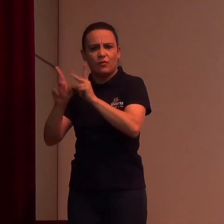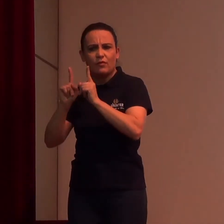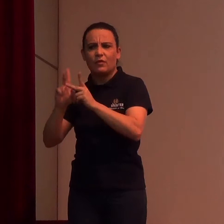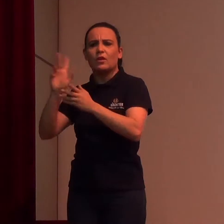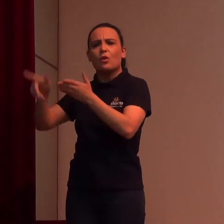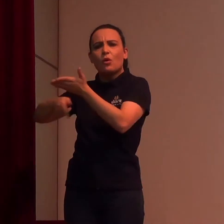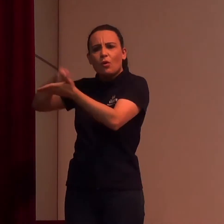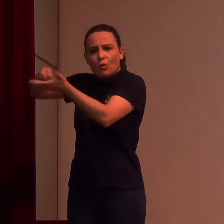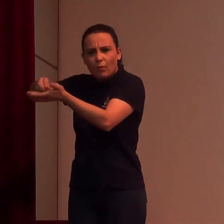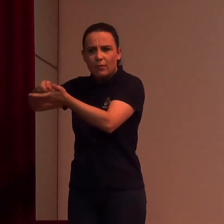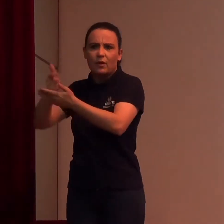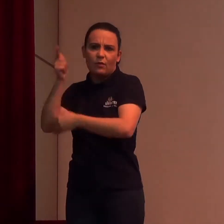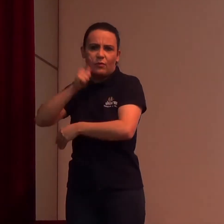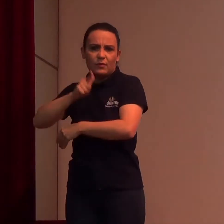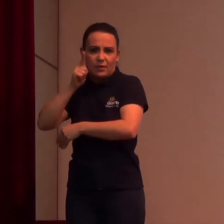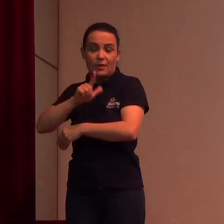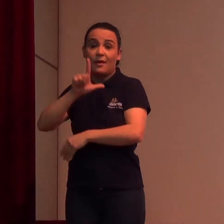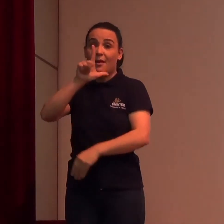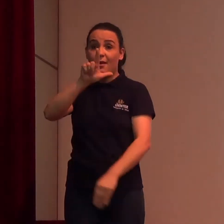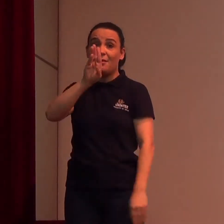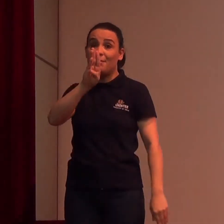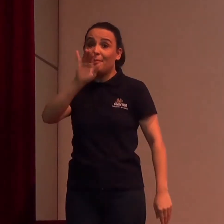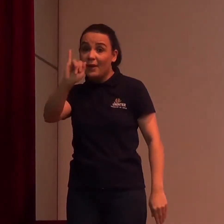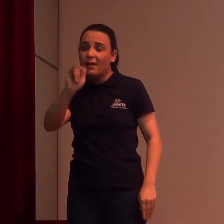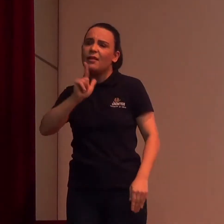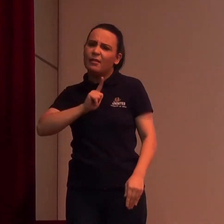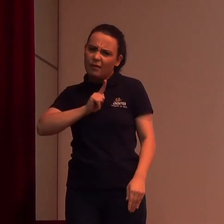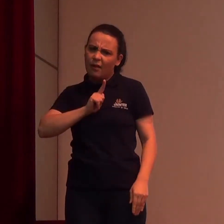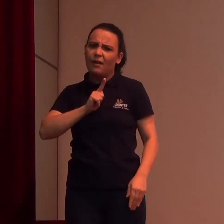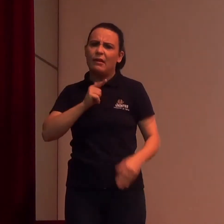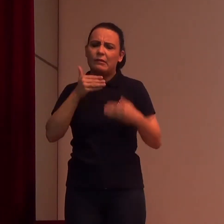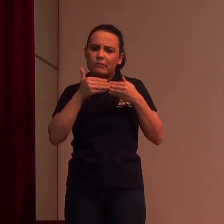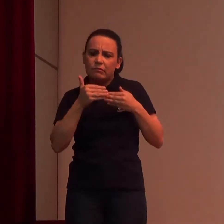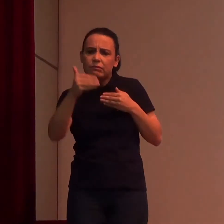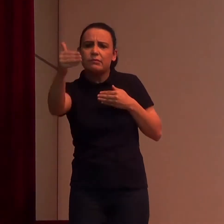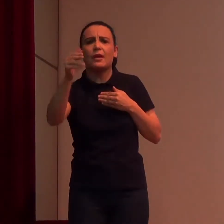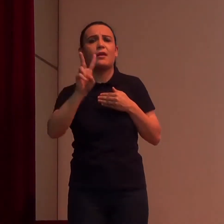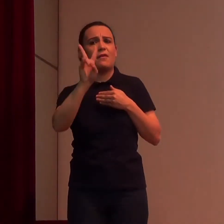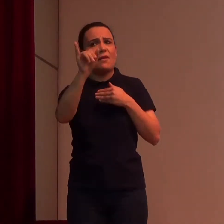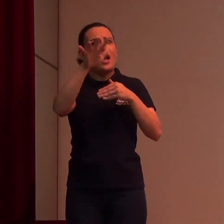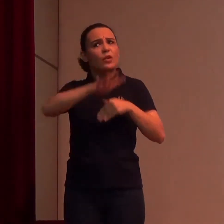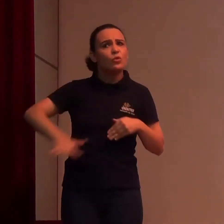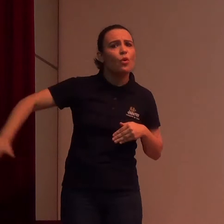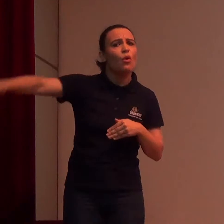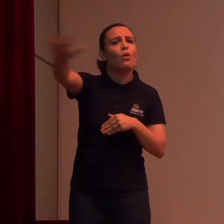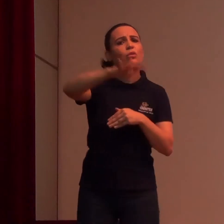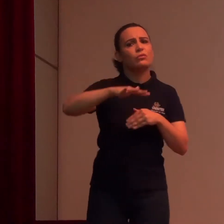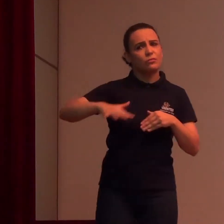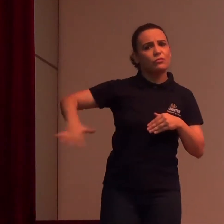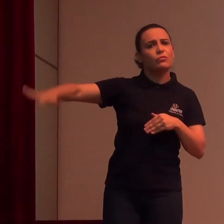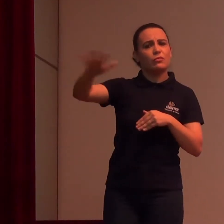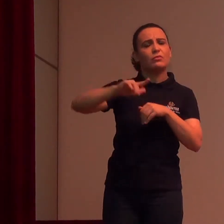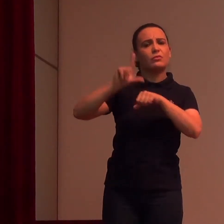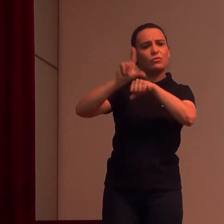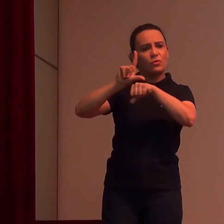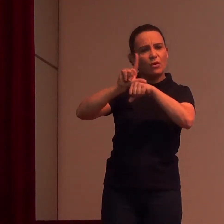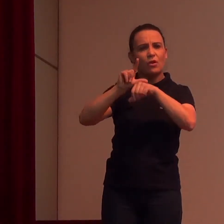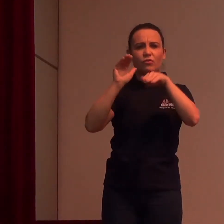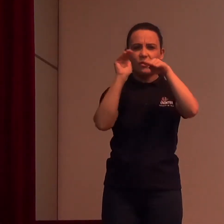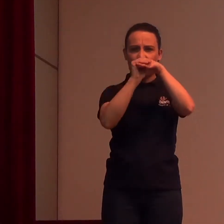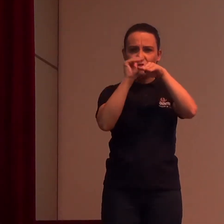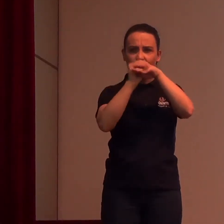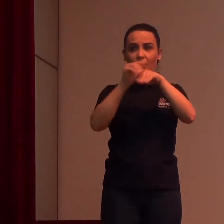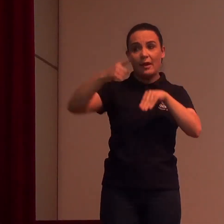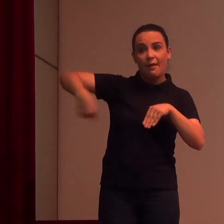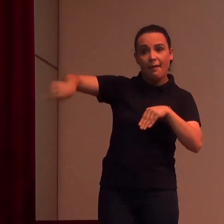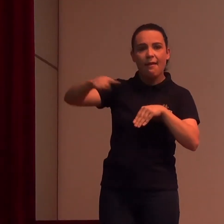que a LBI traz um prazo razoável para que isso seja entregue pela editora a partir